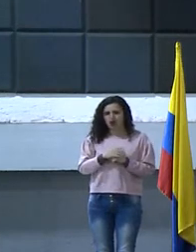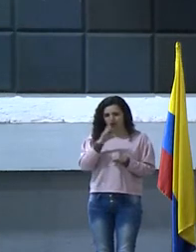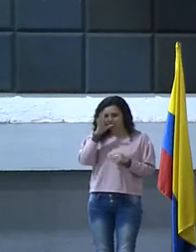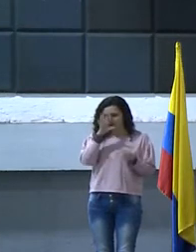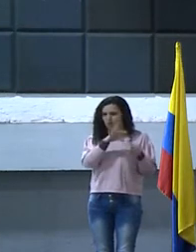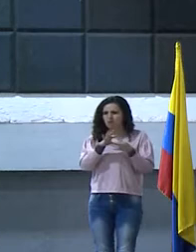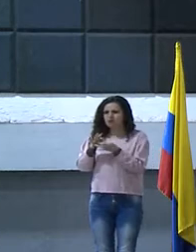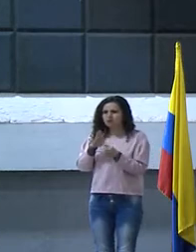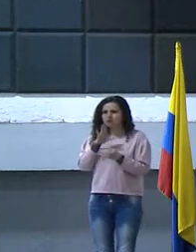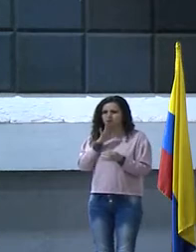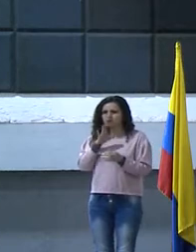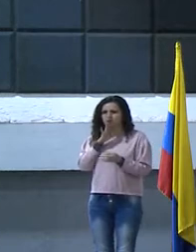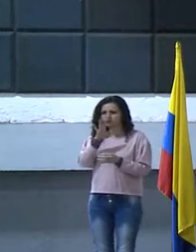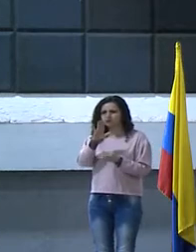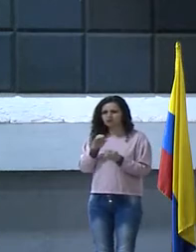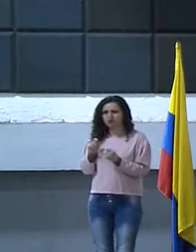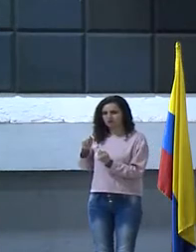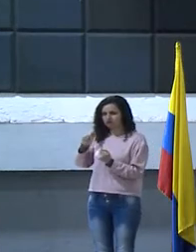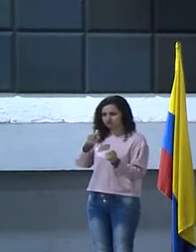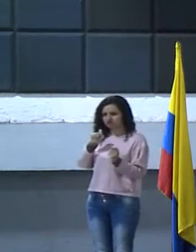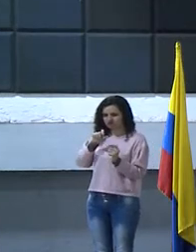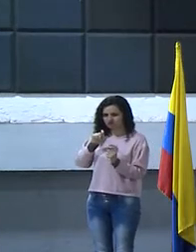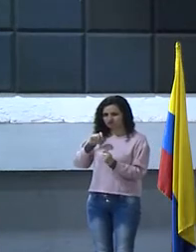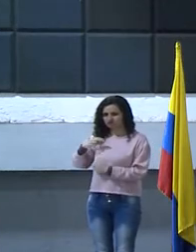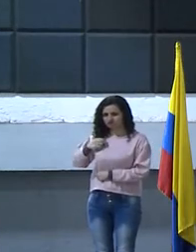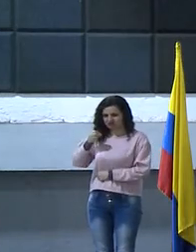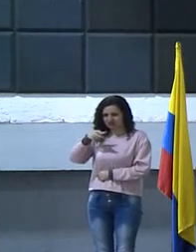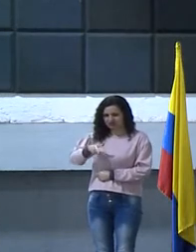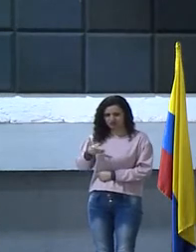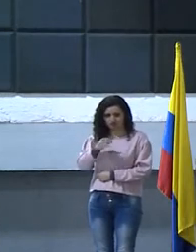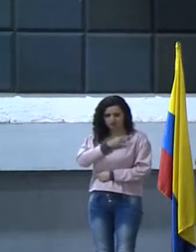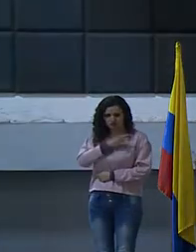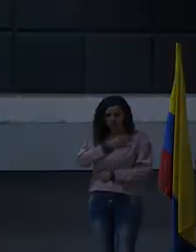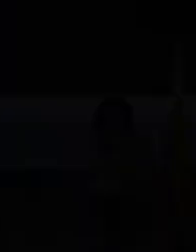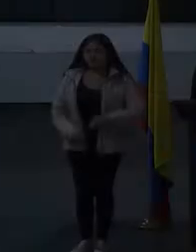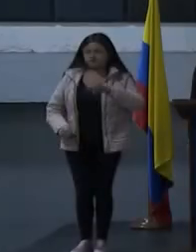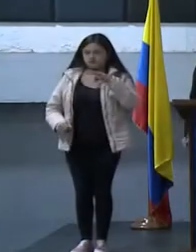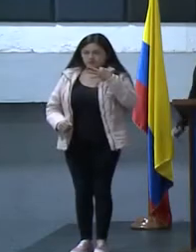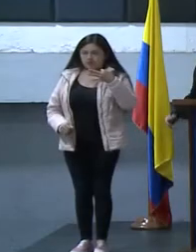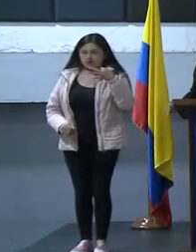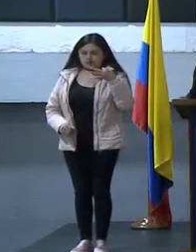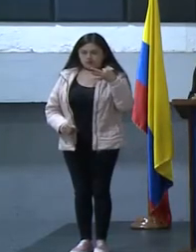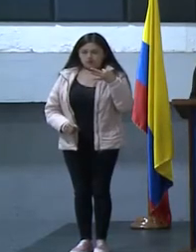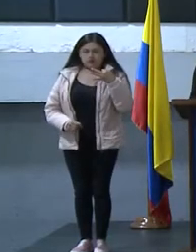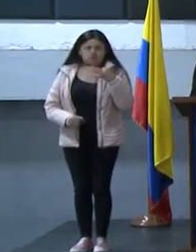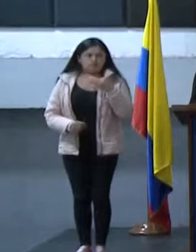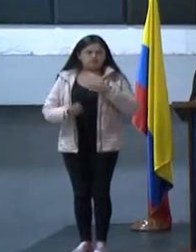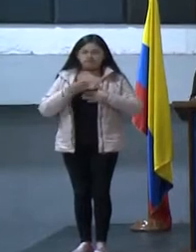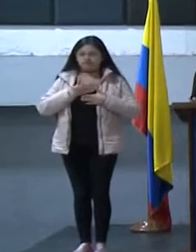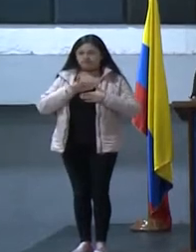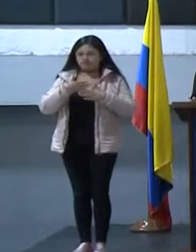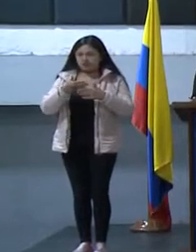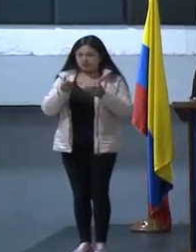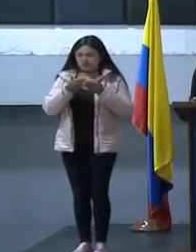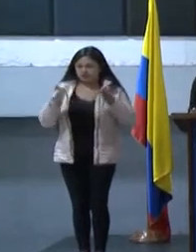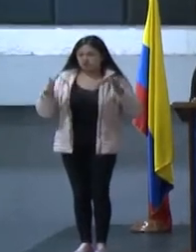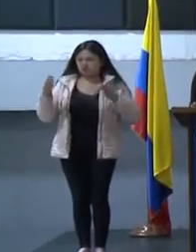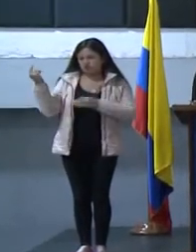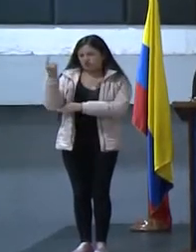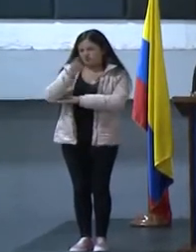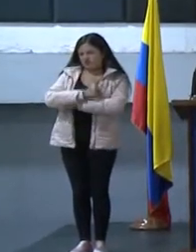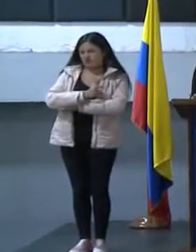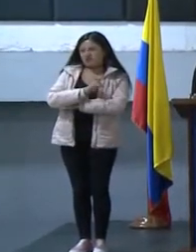subdirección de bienestar universitario y el programa de cultura saludo y apertura de la jornada